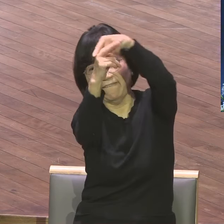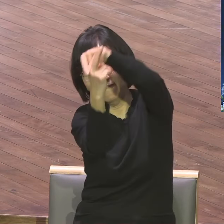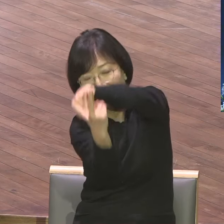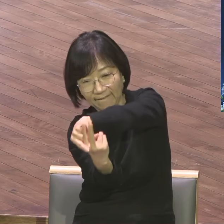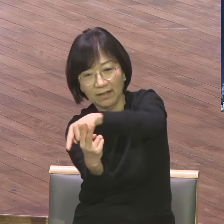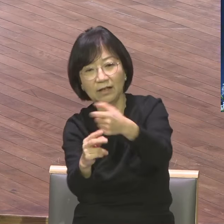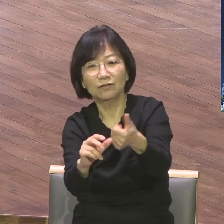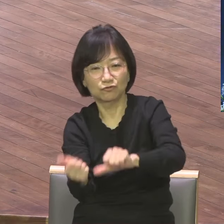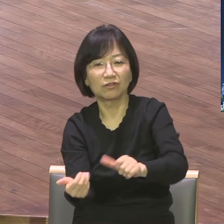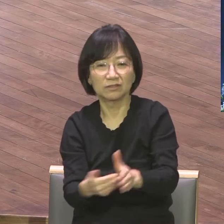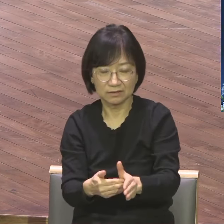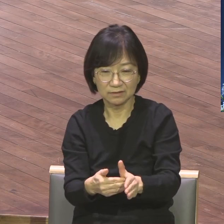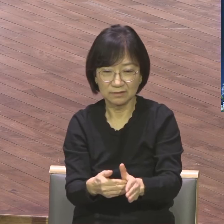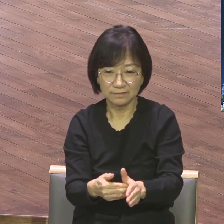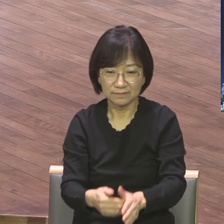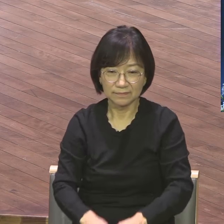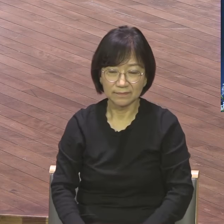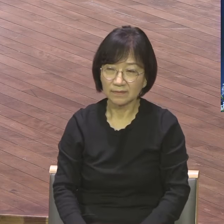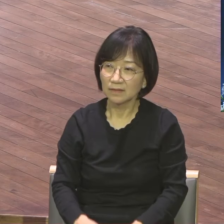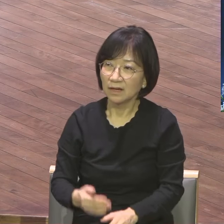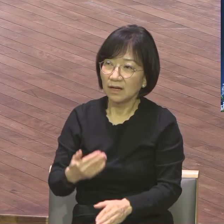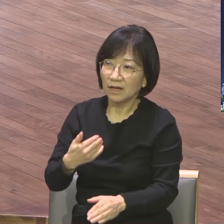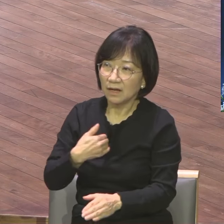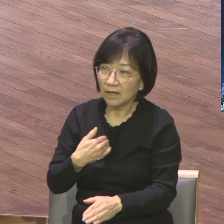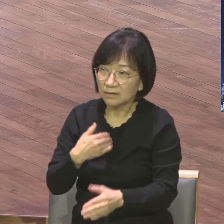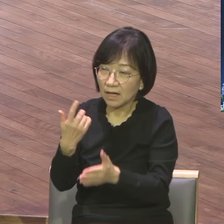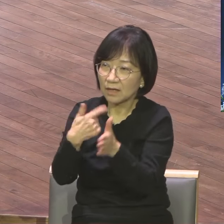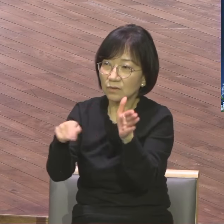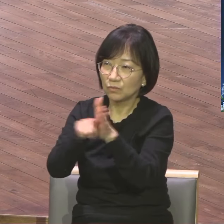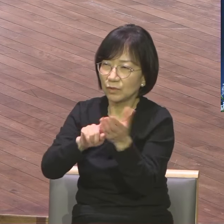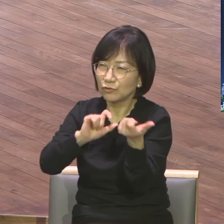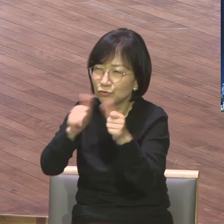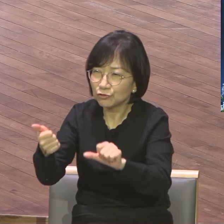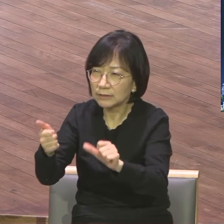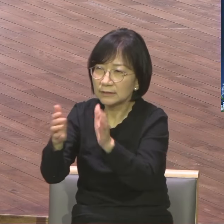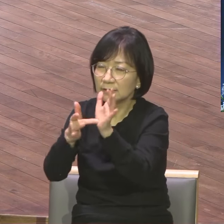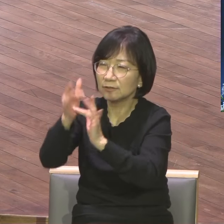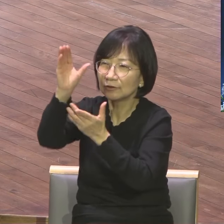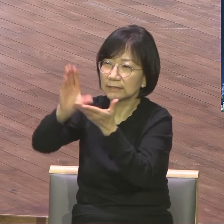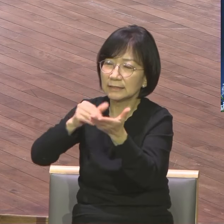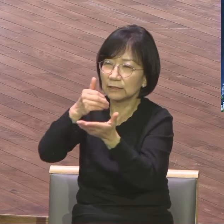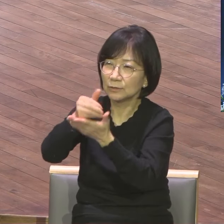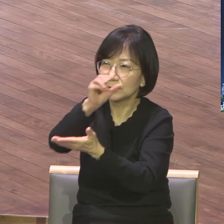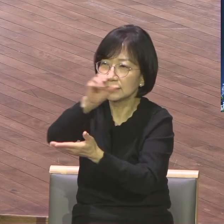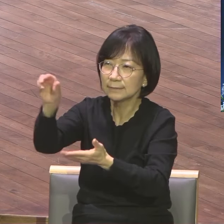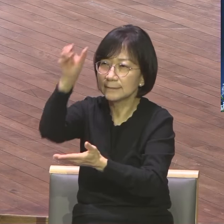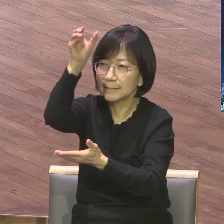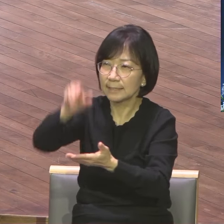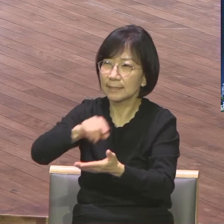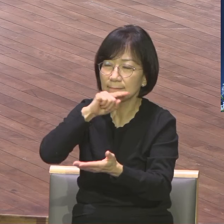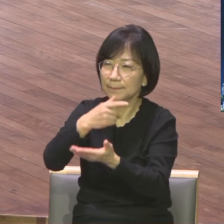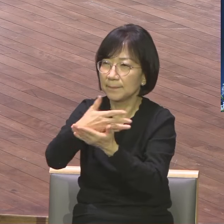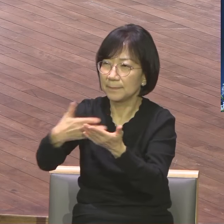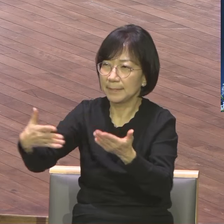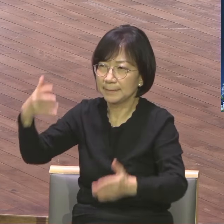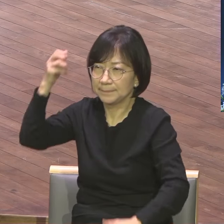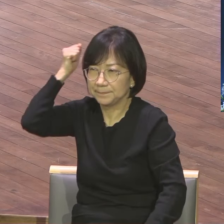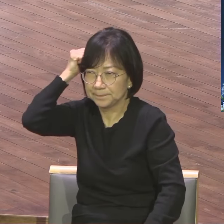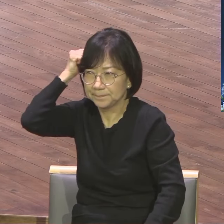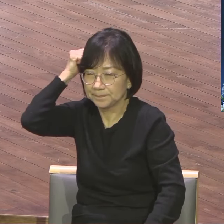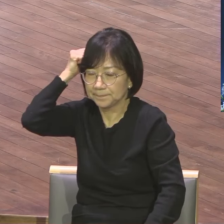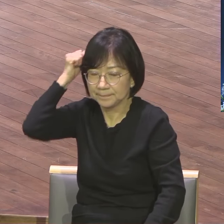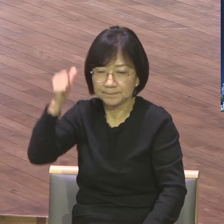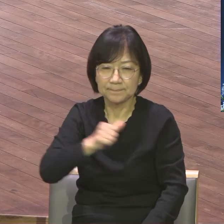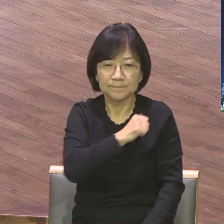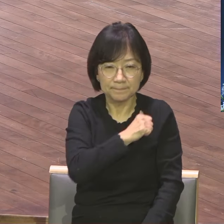위해 십자가에 죽으신 그 그리스도의 피를 기억하면서 자기도 어떻게 해요? 거룩한 십자가에 동참하십니다.